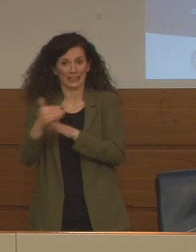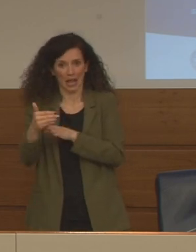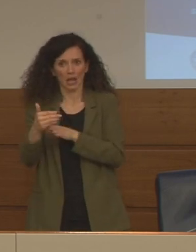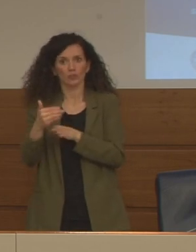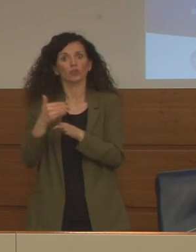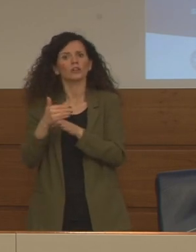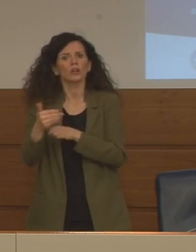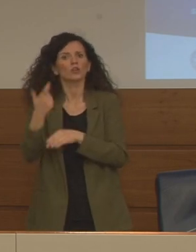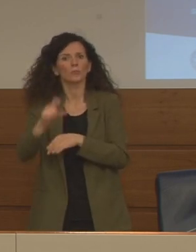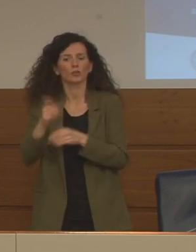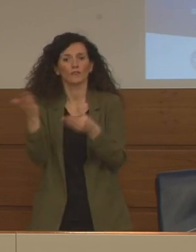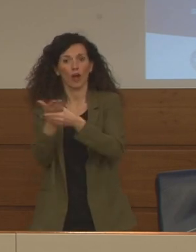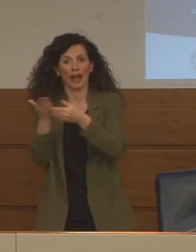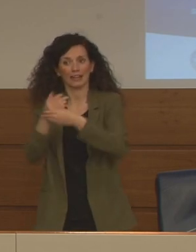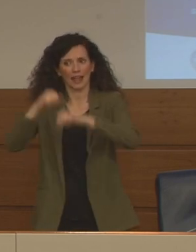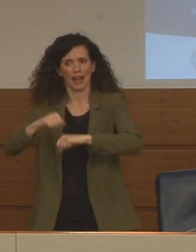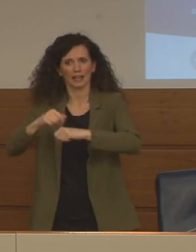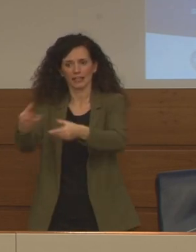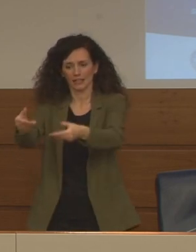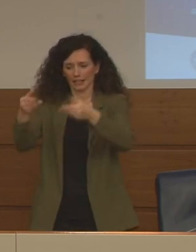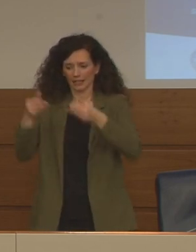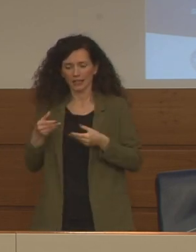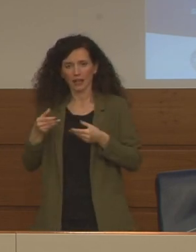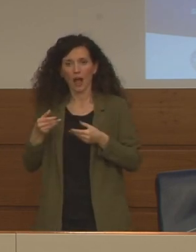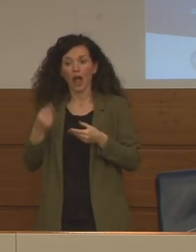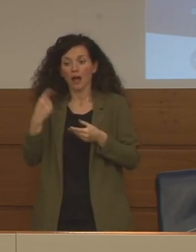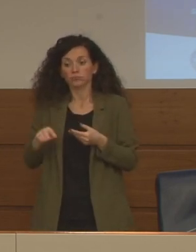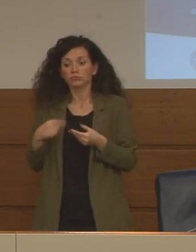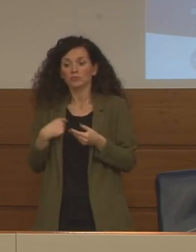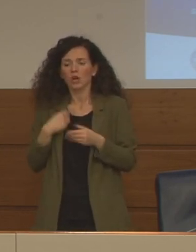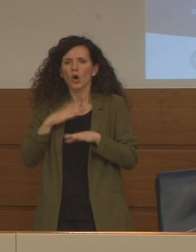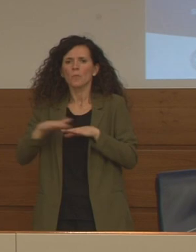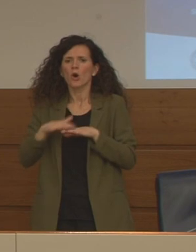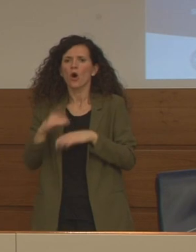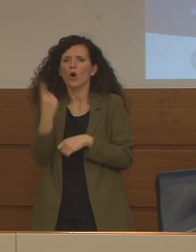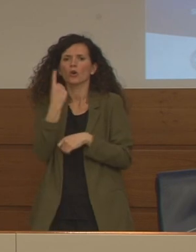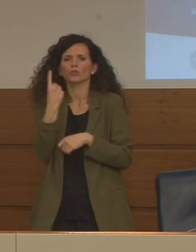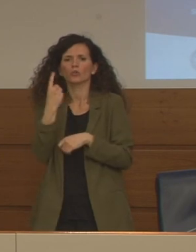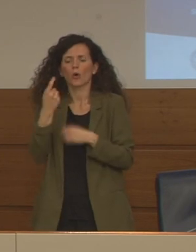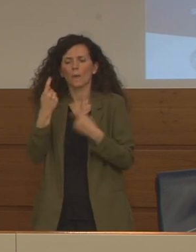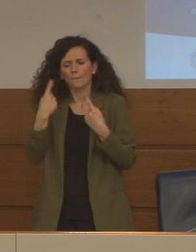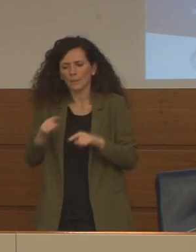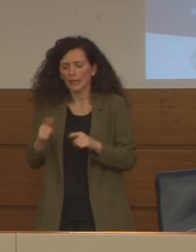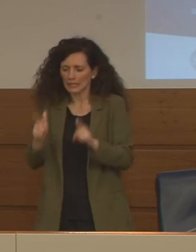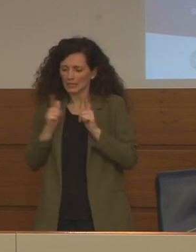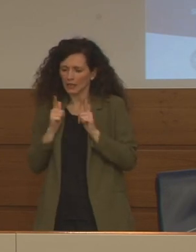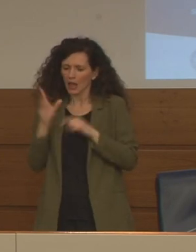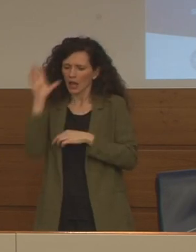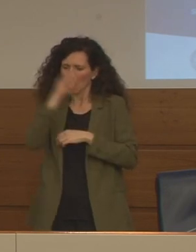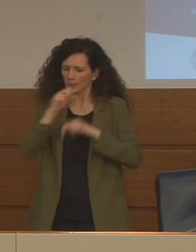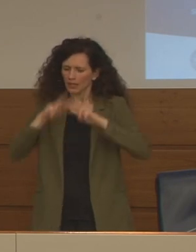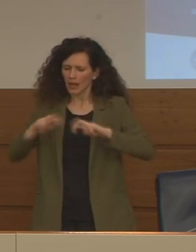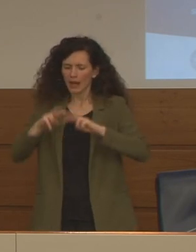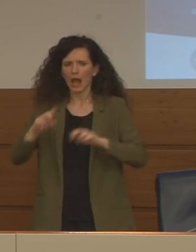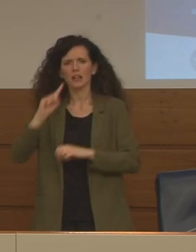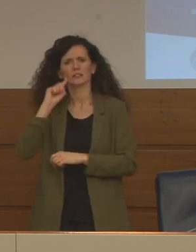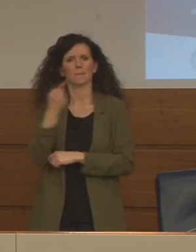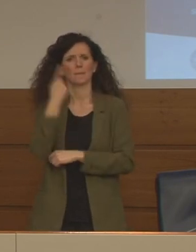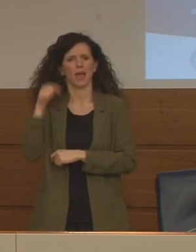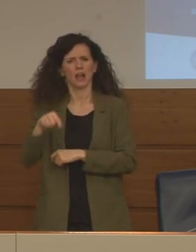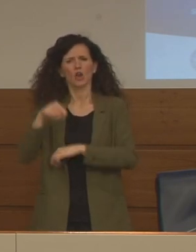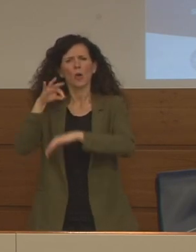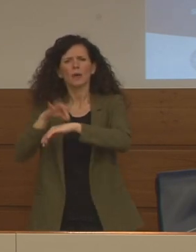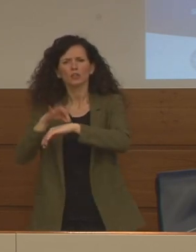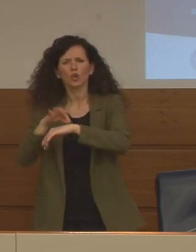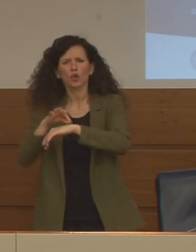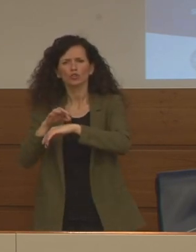acquisire la cartella clinica di queste persone quindi questo è l'unico modo che cipe consente un'analisi più precisa di cosa delle patologie